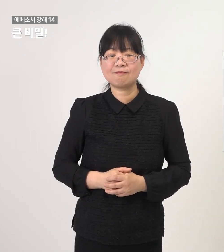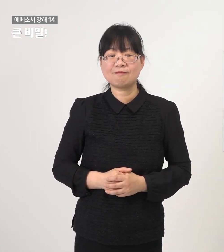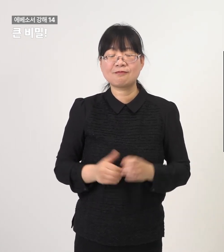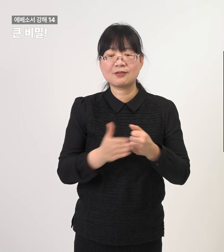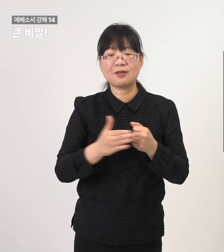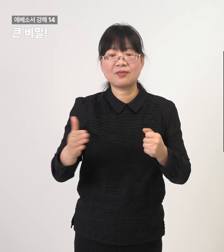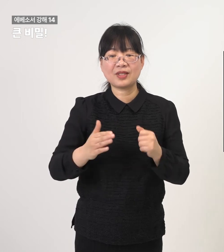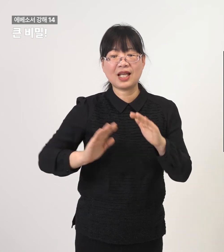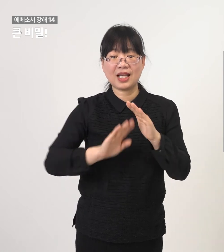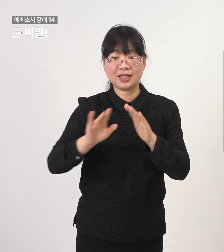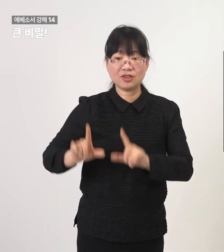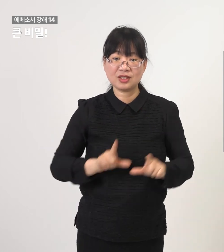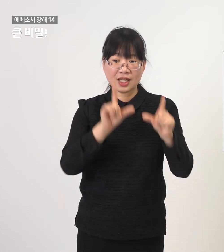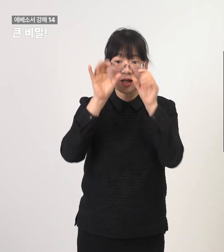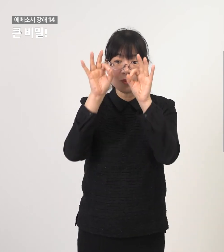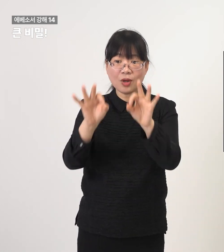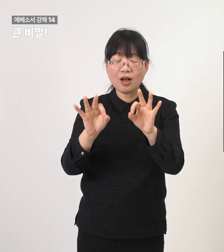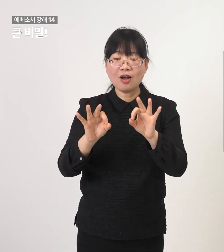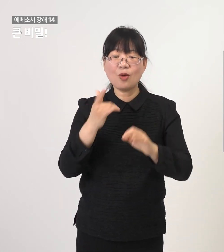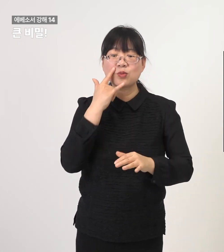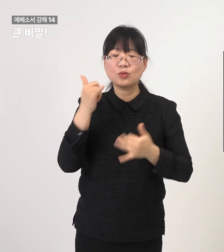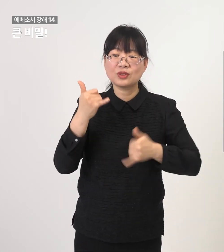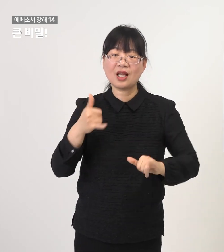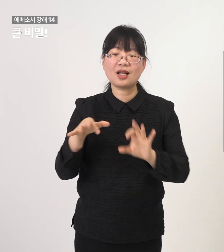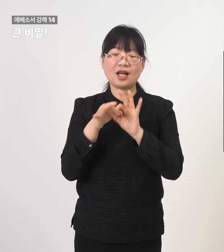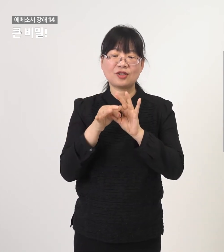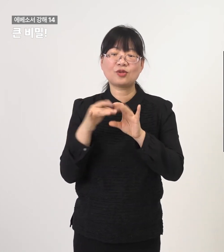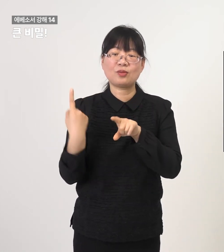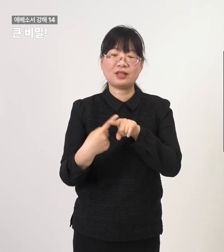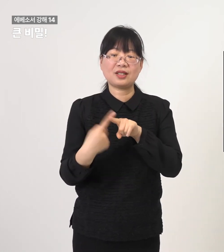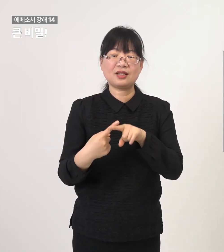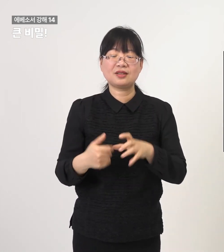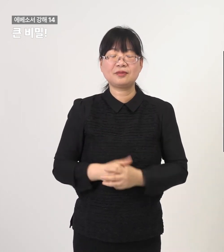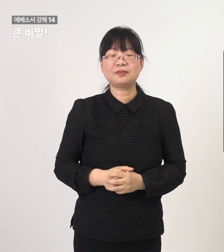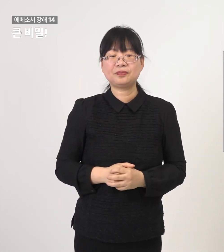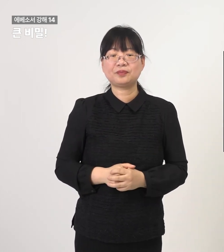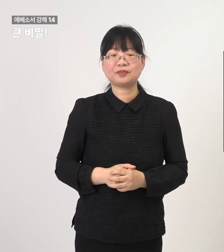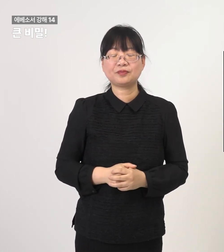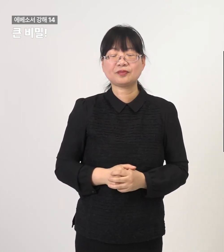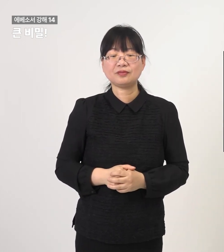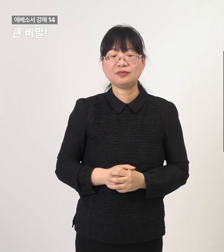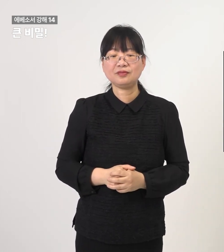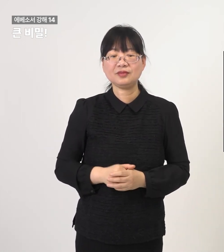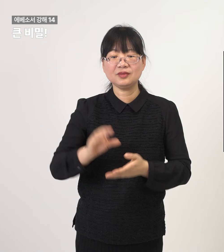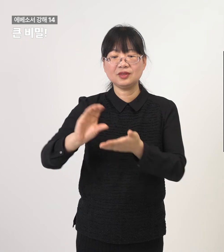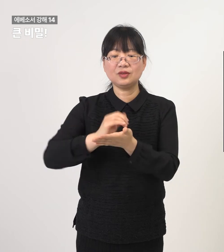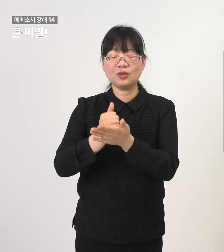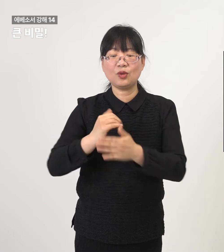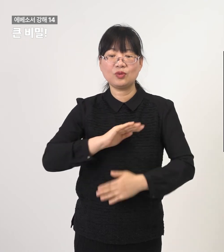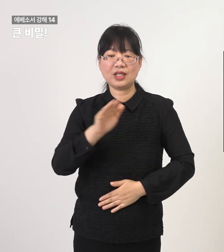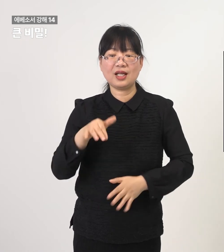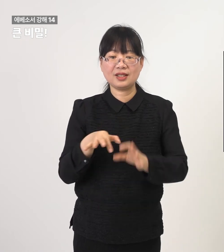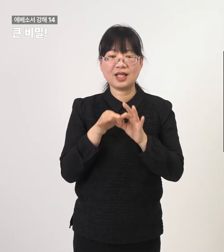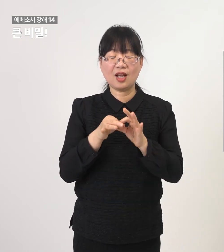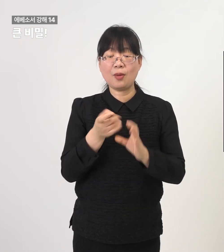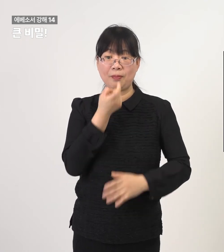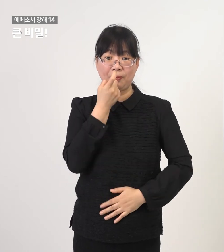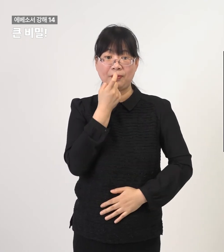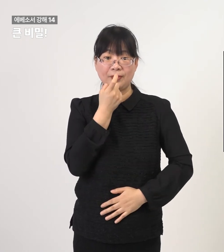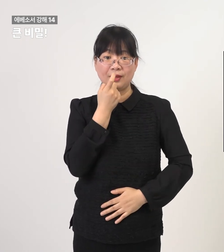그 가정생활이라는 것이 부모 자식 간의 관계도 마찬가지예요. 전부 그리스도와 우리의 관계를